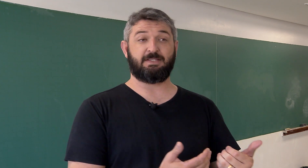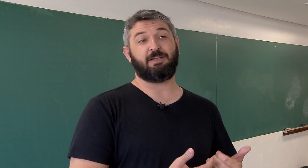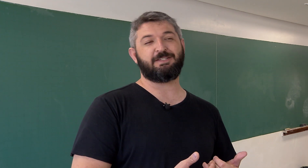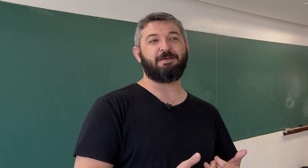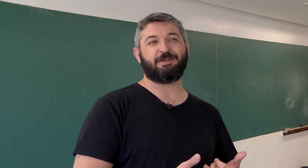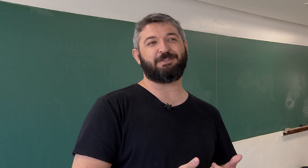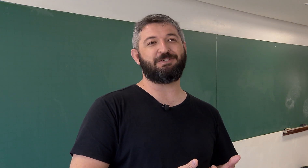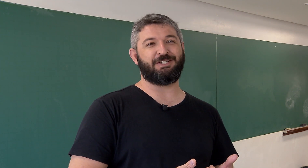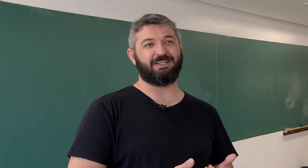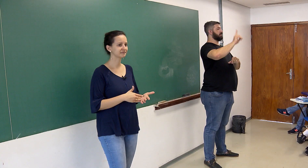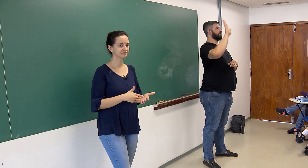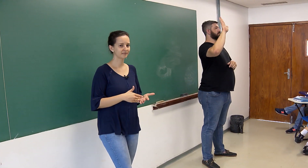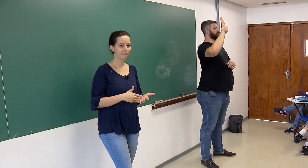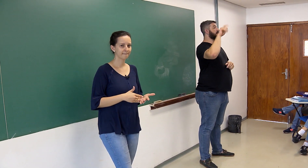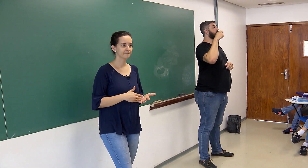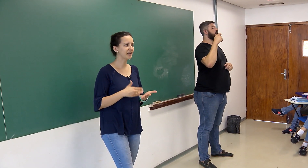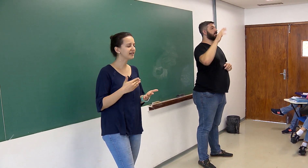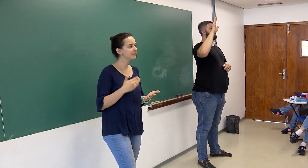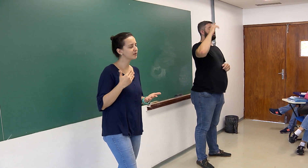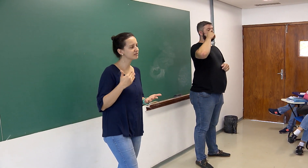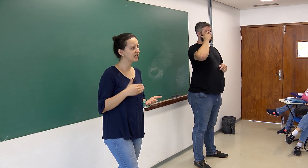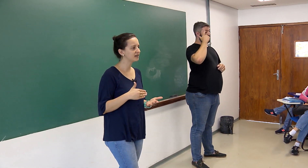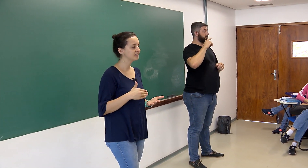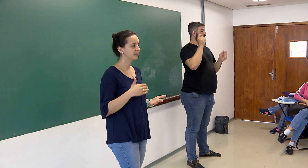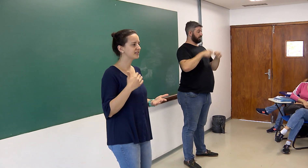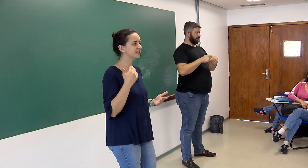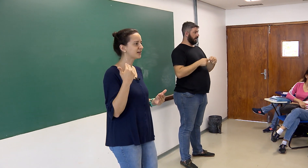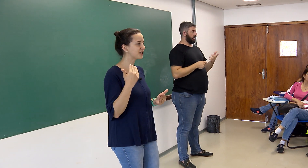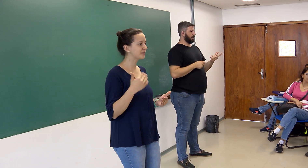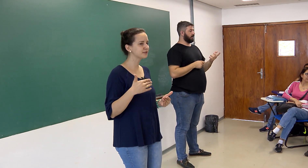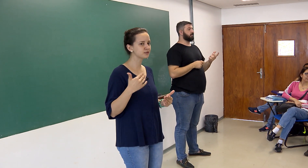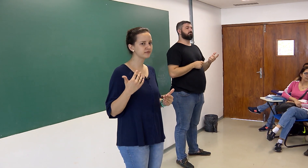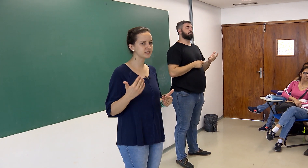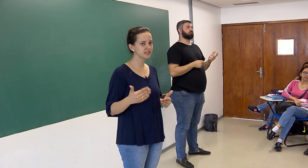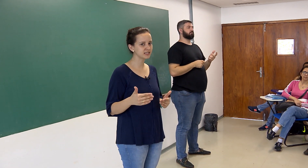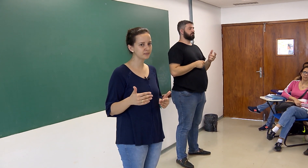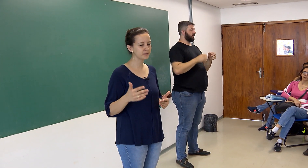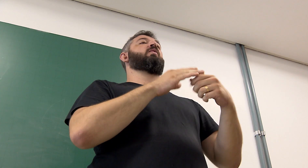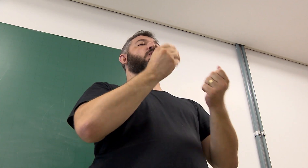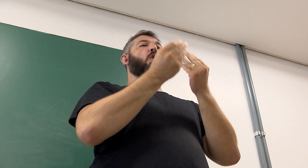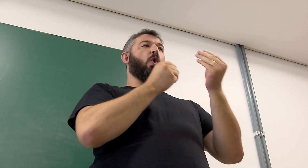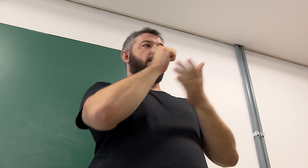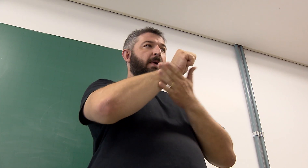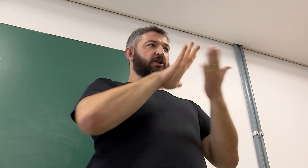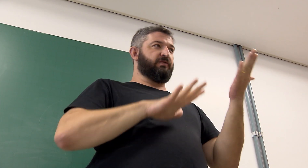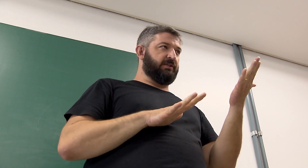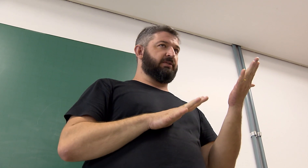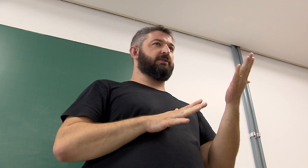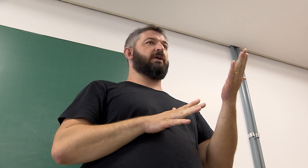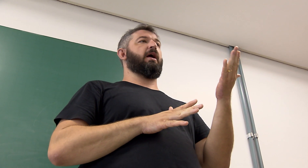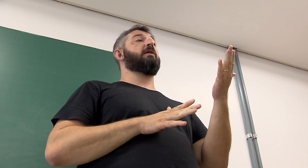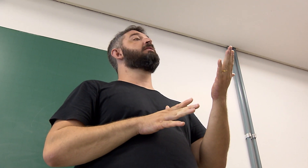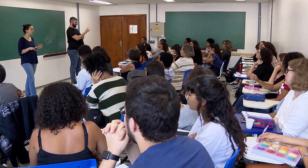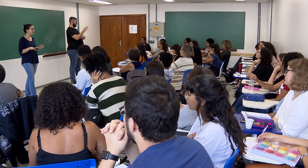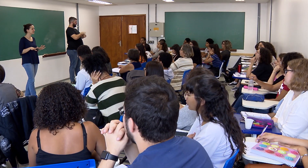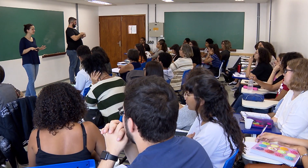na nossa época não tinha. Hoje ele trabalha como intérprete na Universidade de Brasília. Faz a interpretação das aulas para os